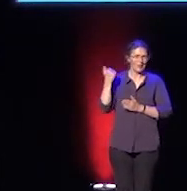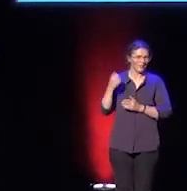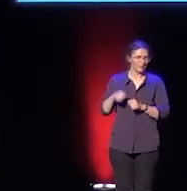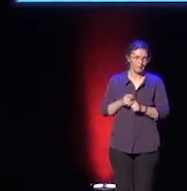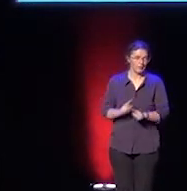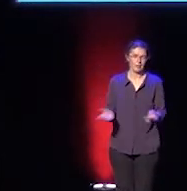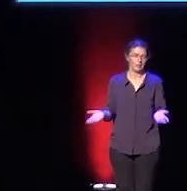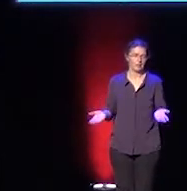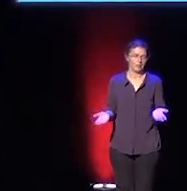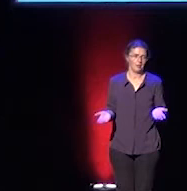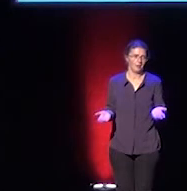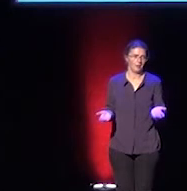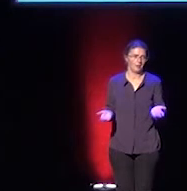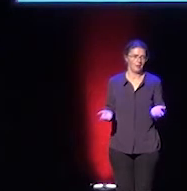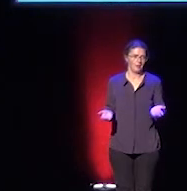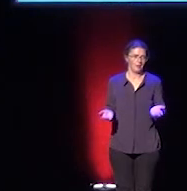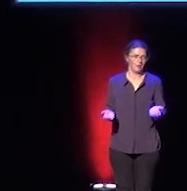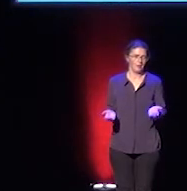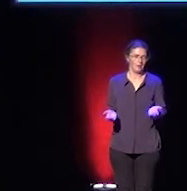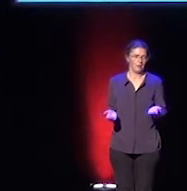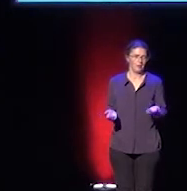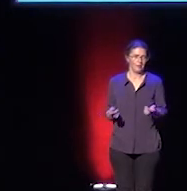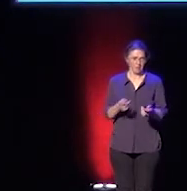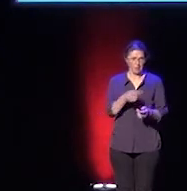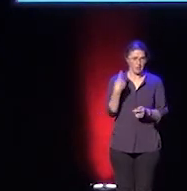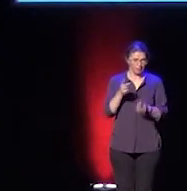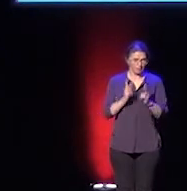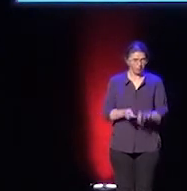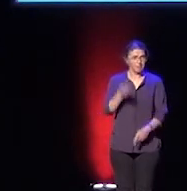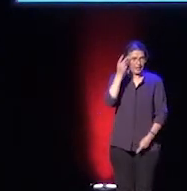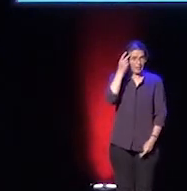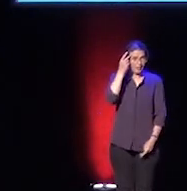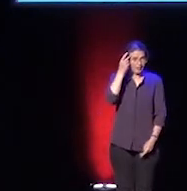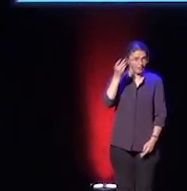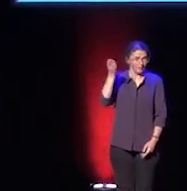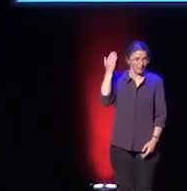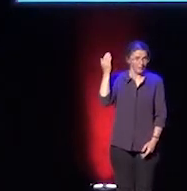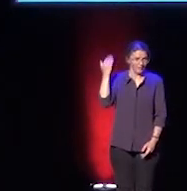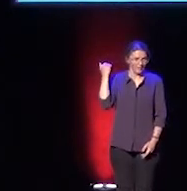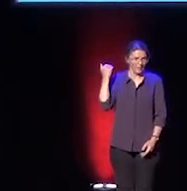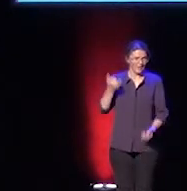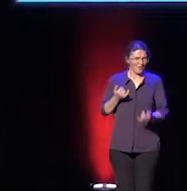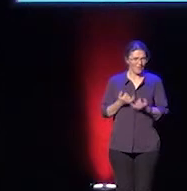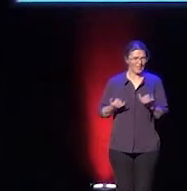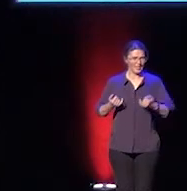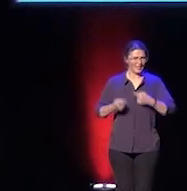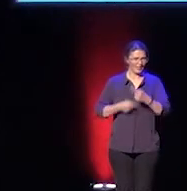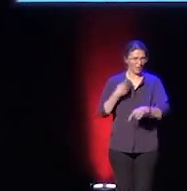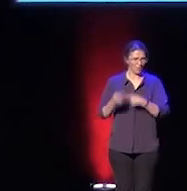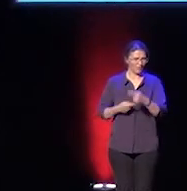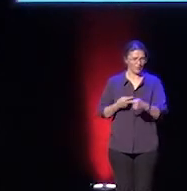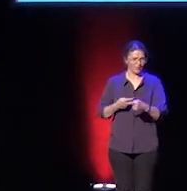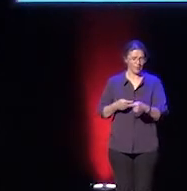nicht. Wenn wir uns daran zurückerinnern, was lief. Die